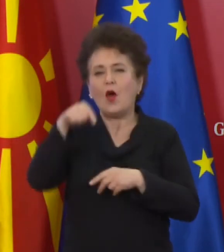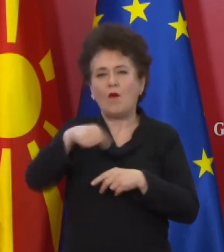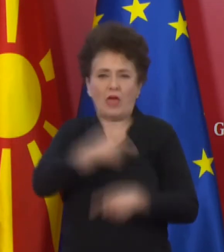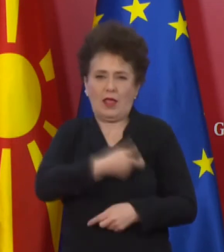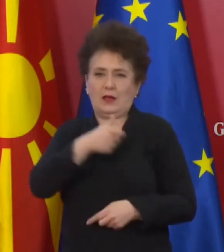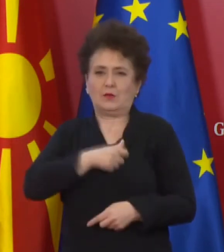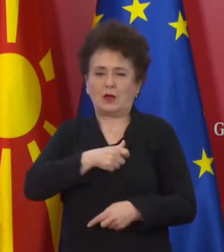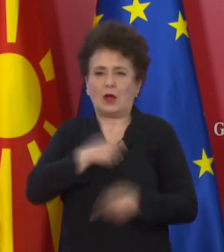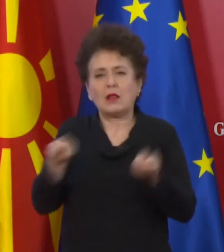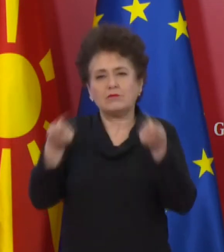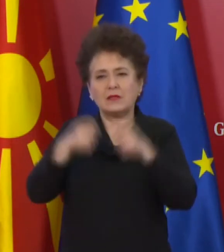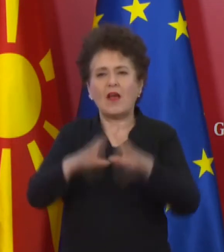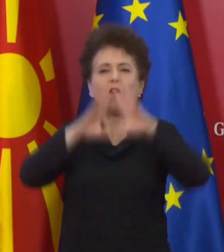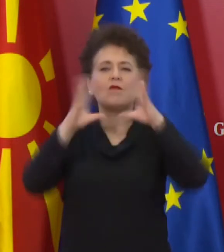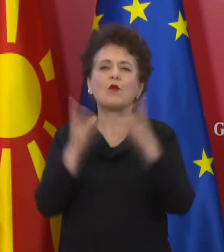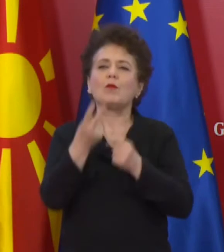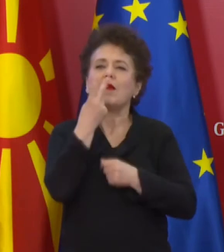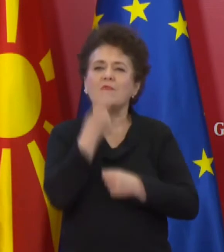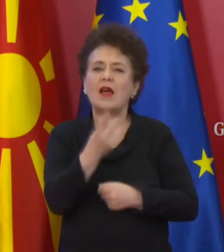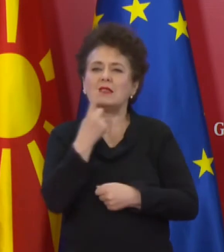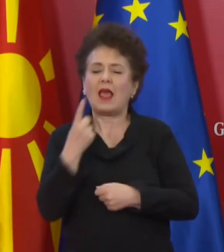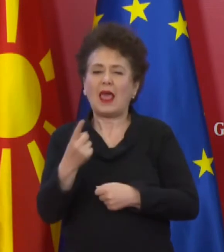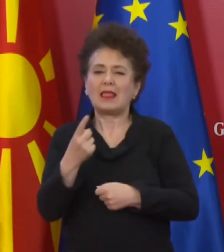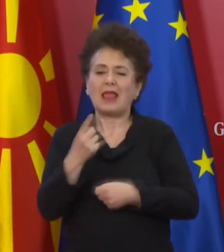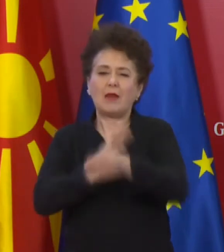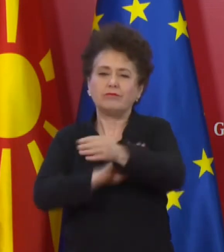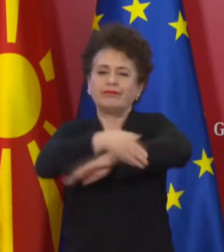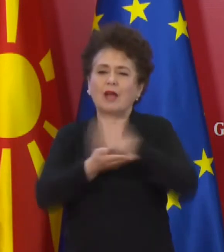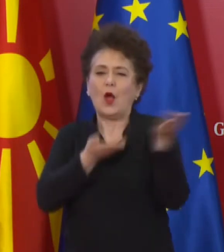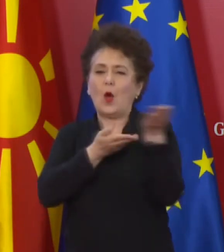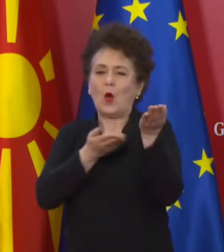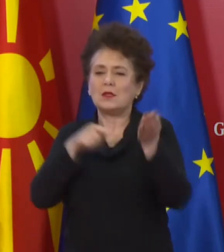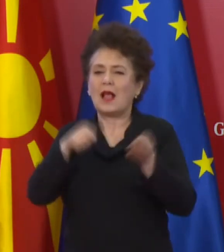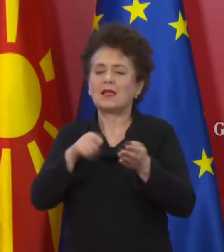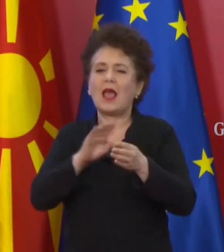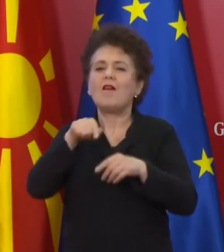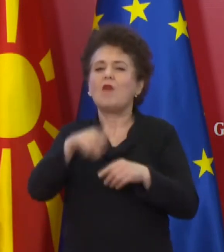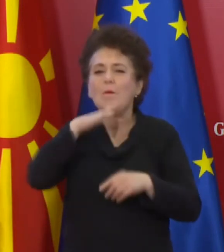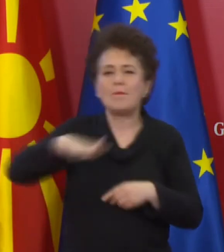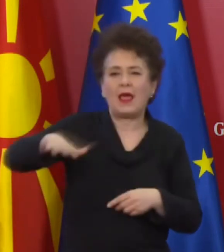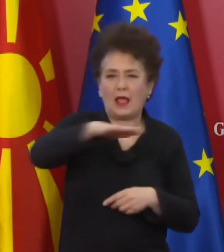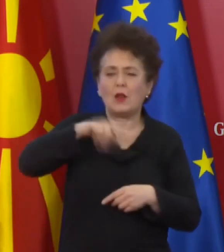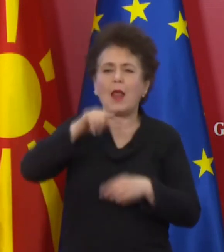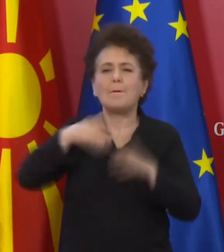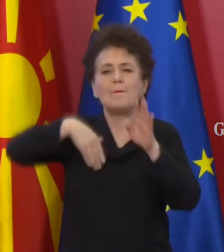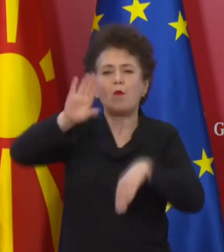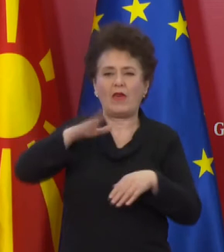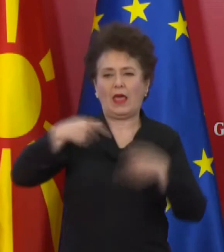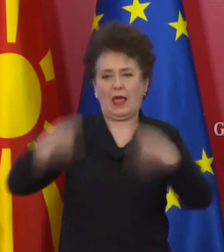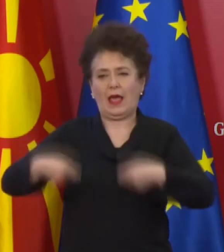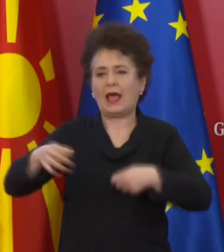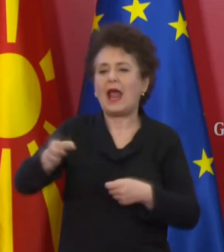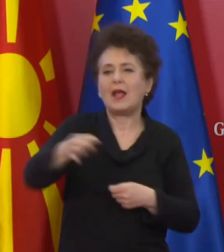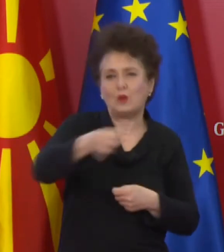t'i veçoja ndjekjen e furnizimit me baza për mostra nga Instituti i Shëndetit Publik Shkup deri te infektologu në Spitalin e Dibrës